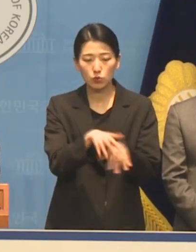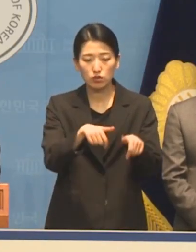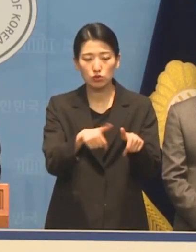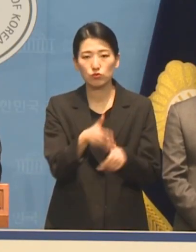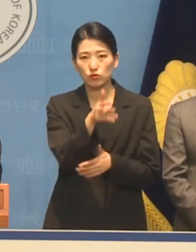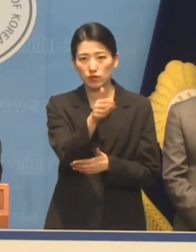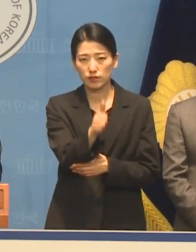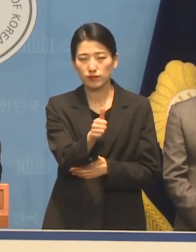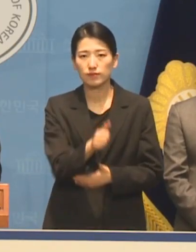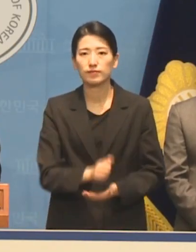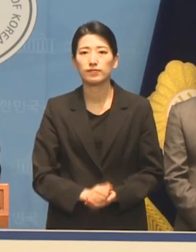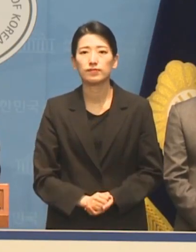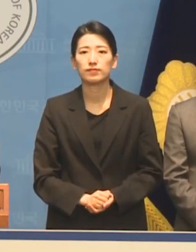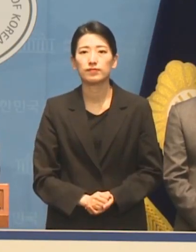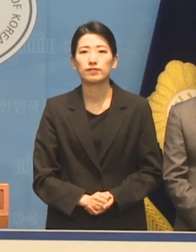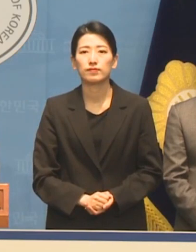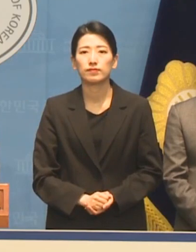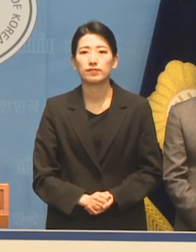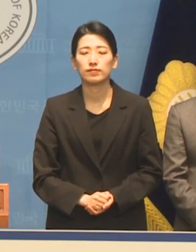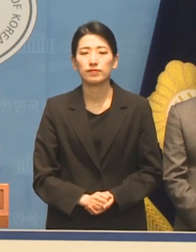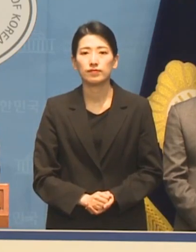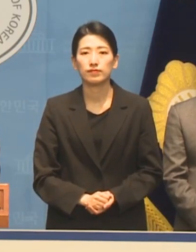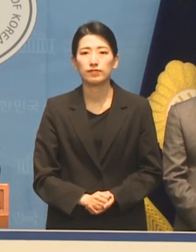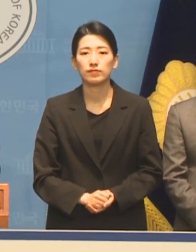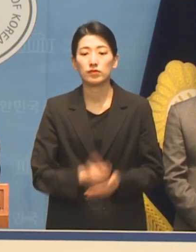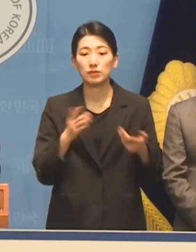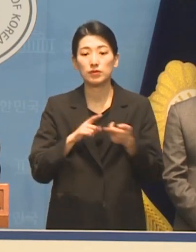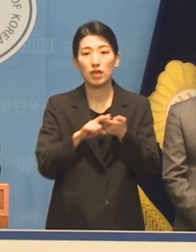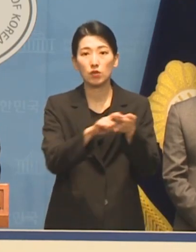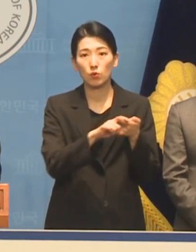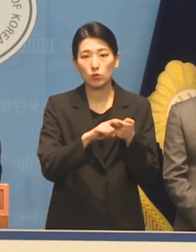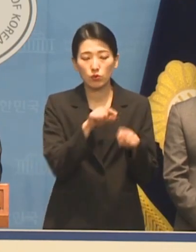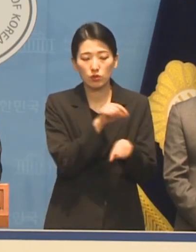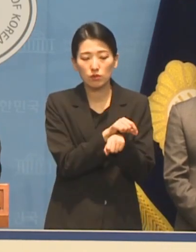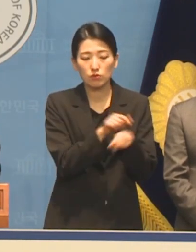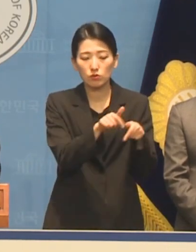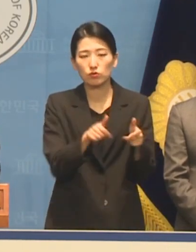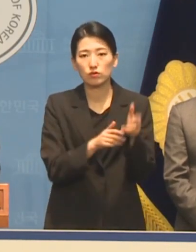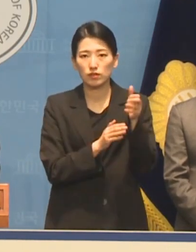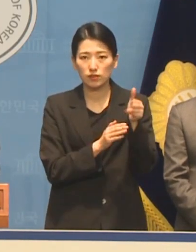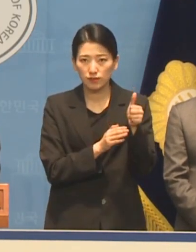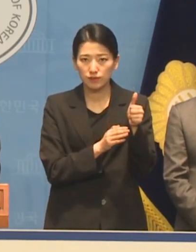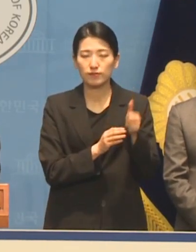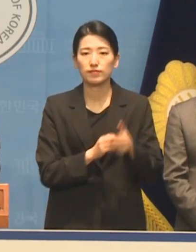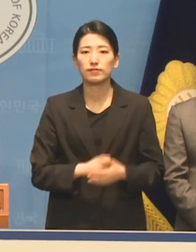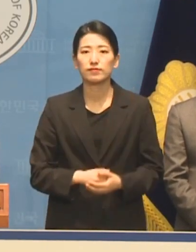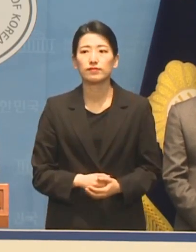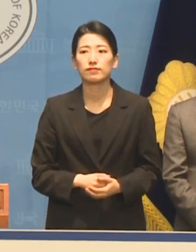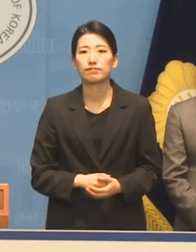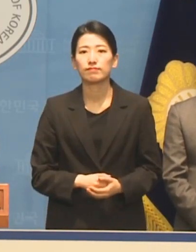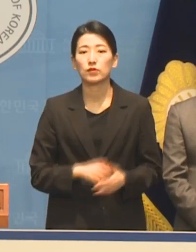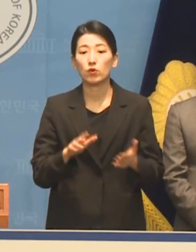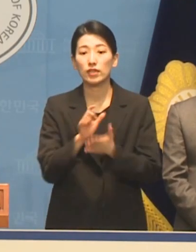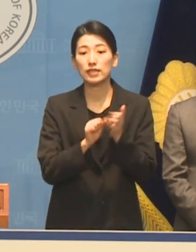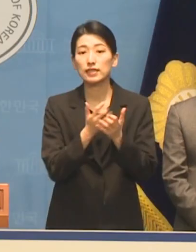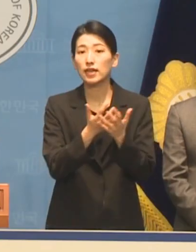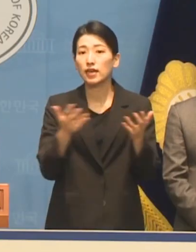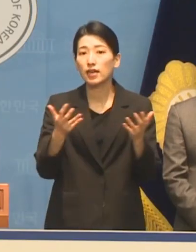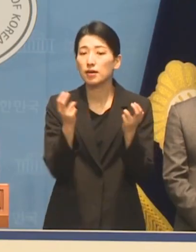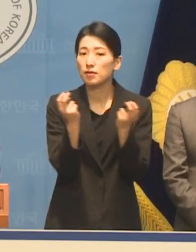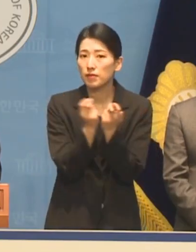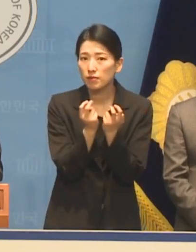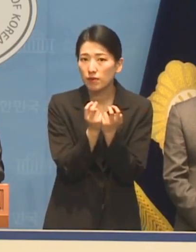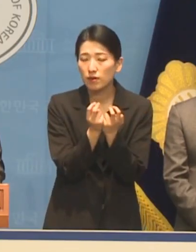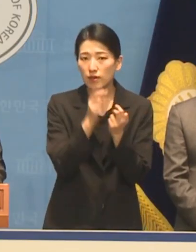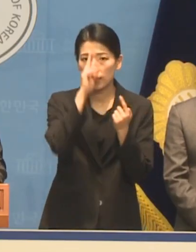참석하셨습니다. 김형우 위니아 딤체 노조 사무국장님 참석하셨습니다. 오늘 기자회견은 박용락